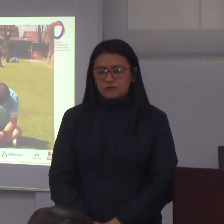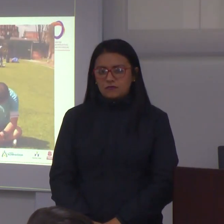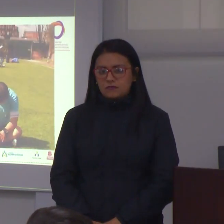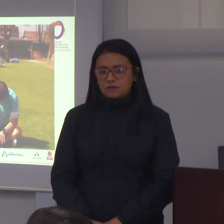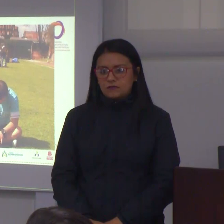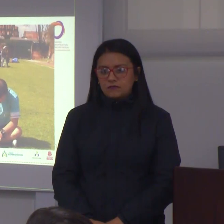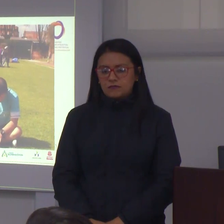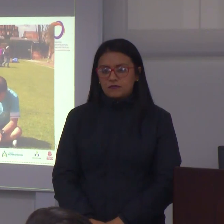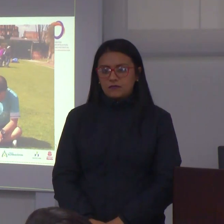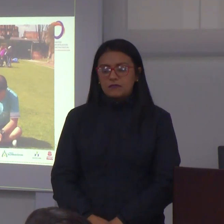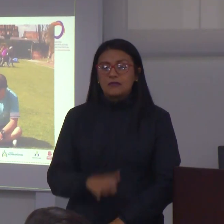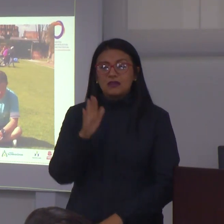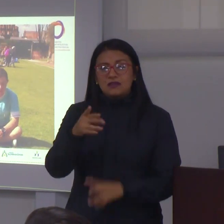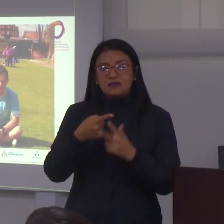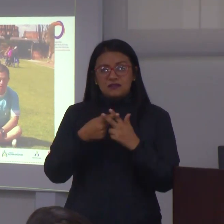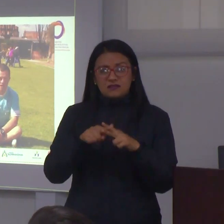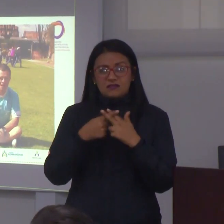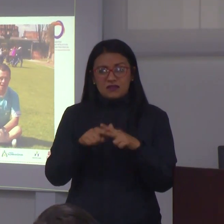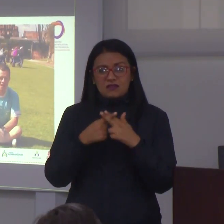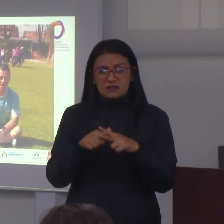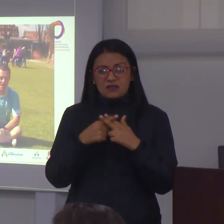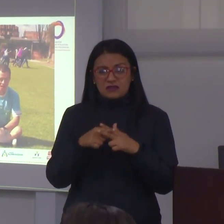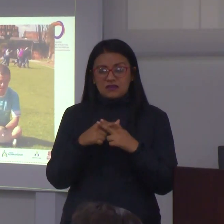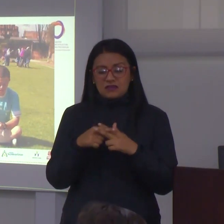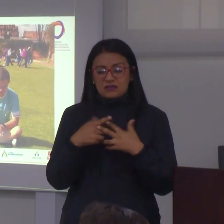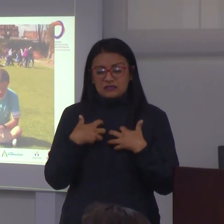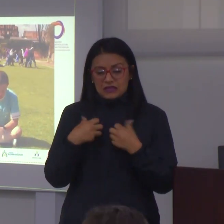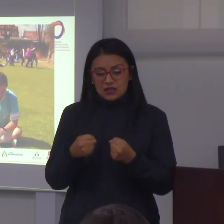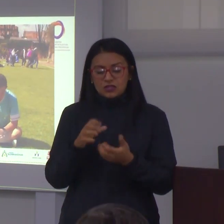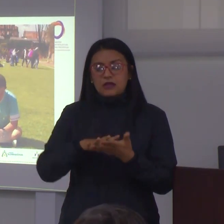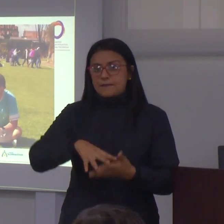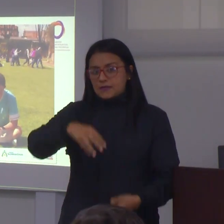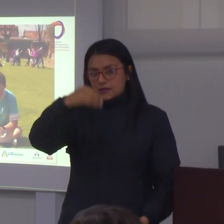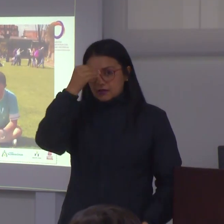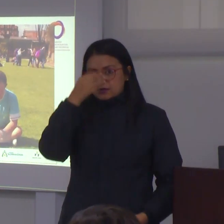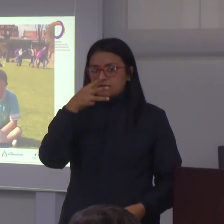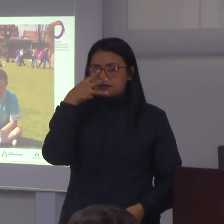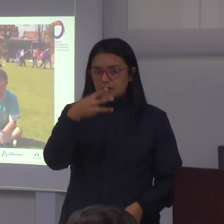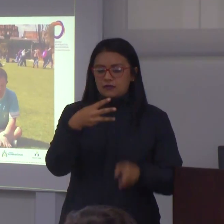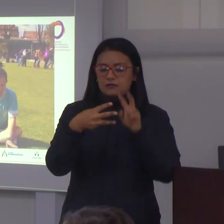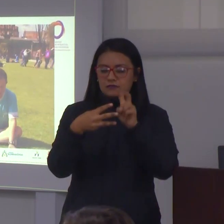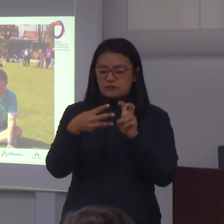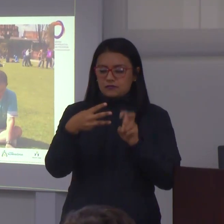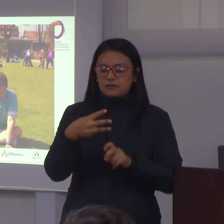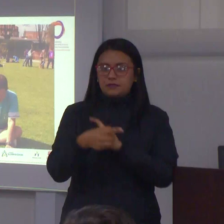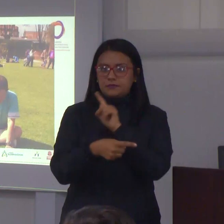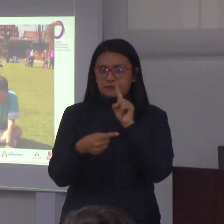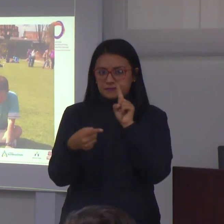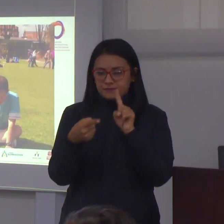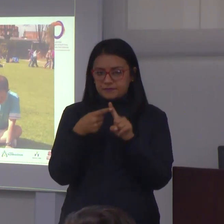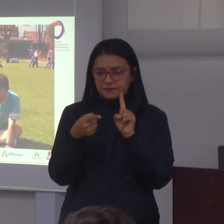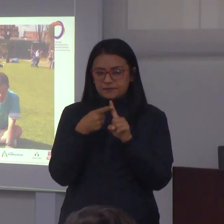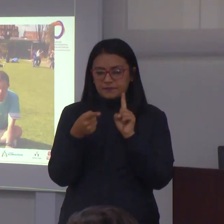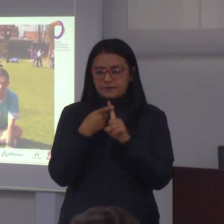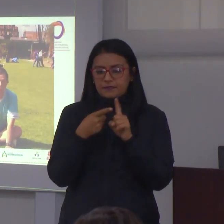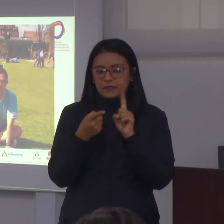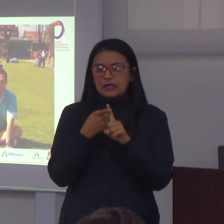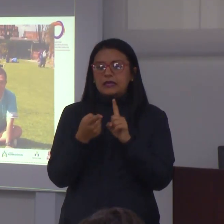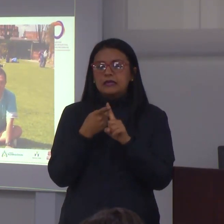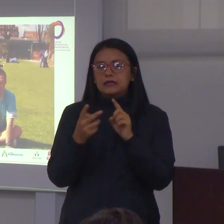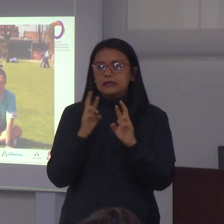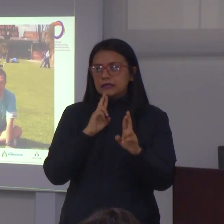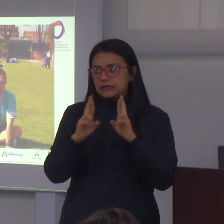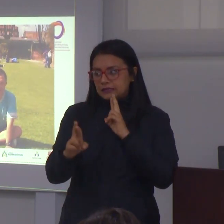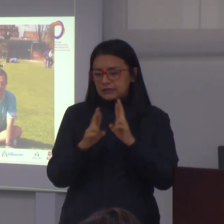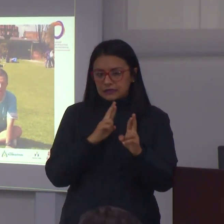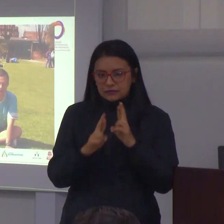En el taller de salud he aprendido tres temas. Uno de relaciones